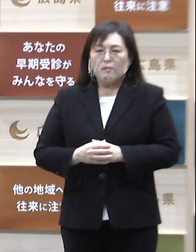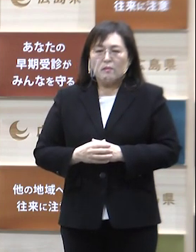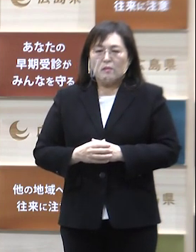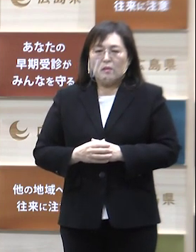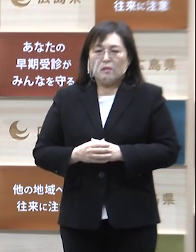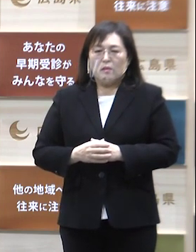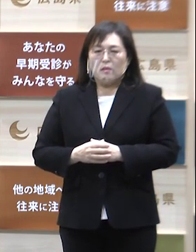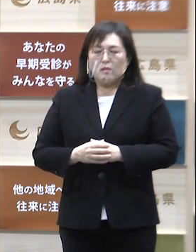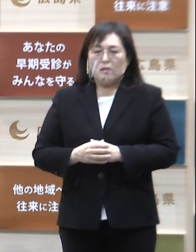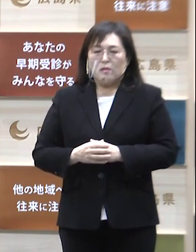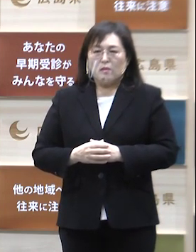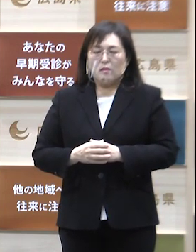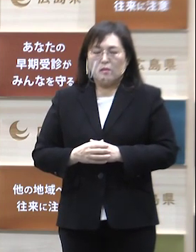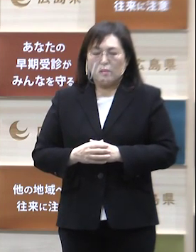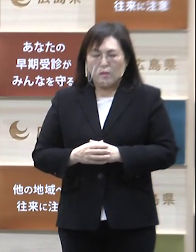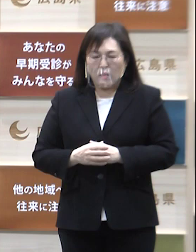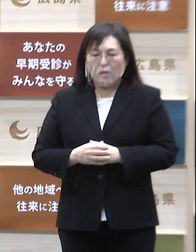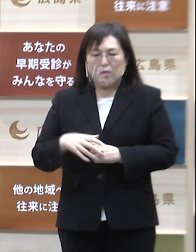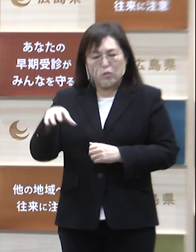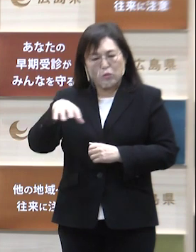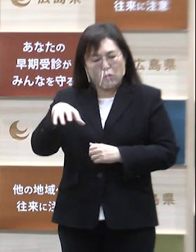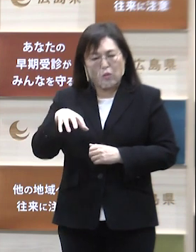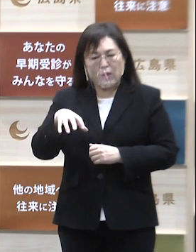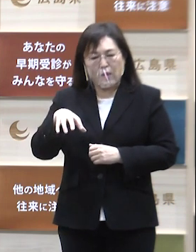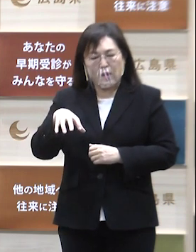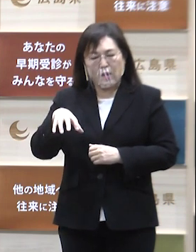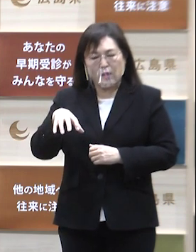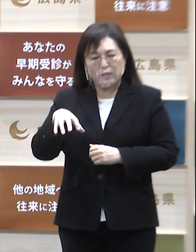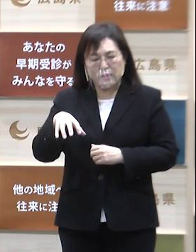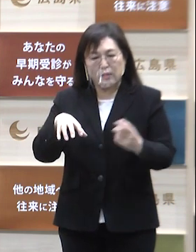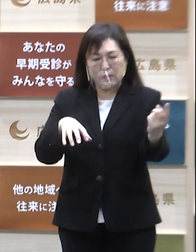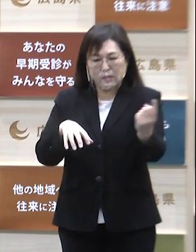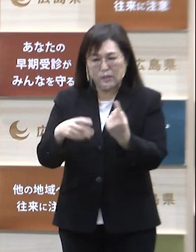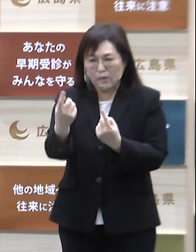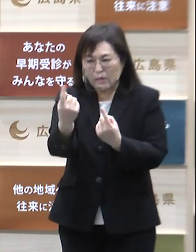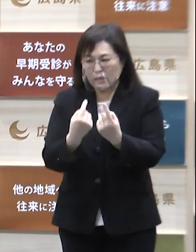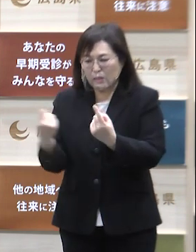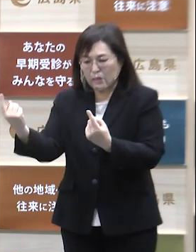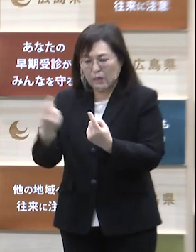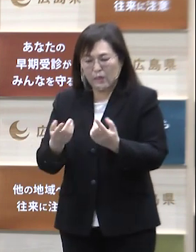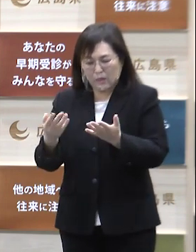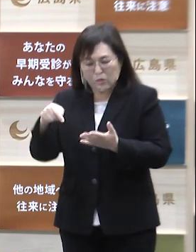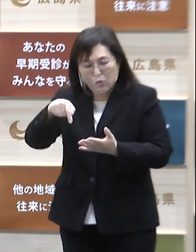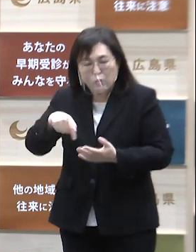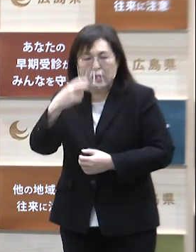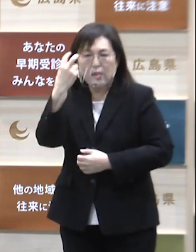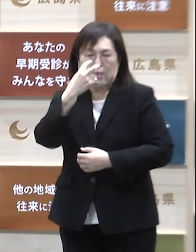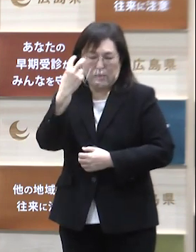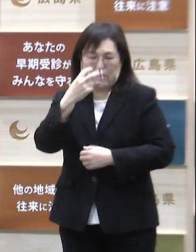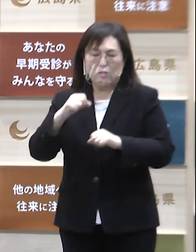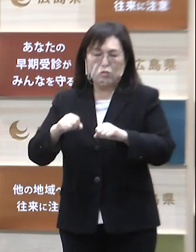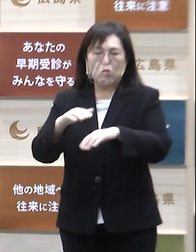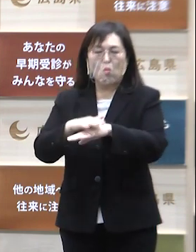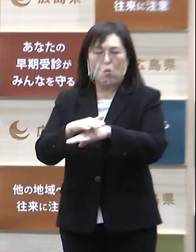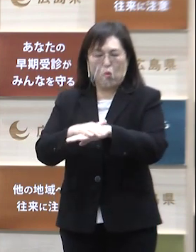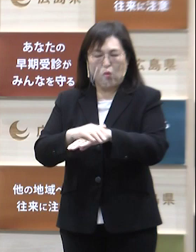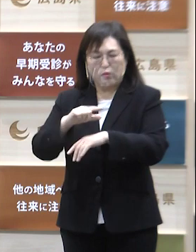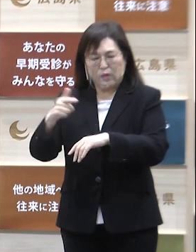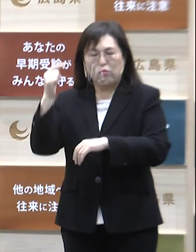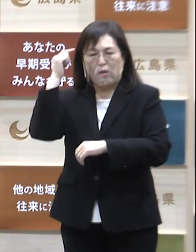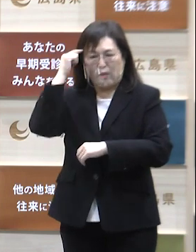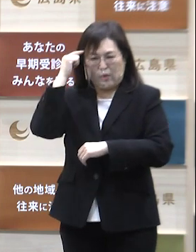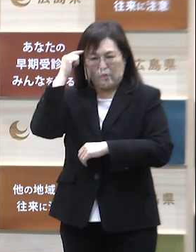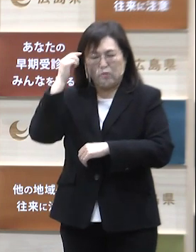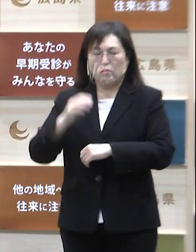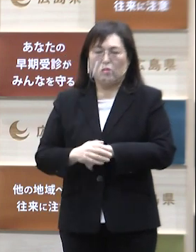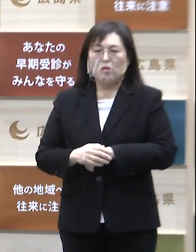来ていただいて検査をするという、それどこで来ていただくかということはですね、いろいろ検討しています。でクリニック等も